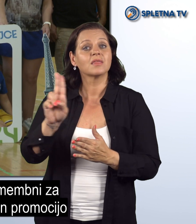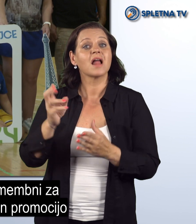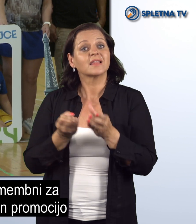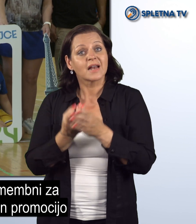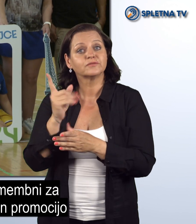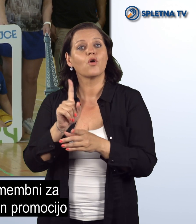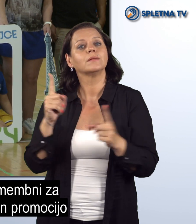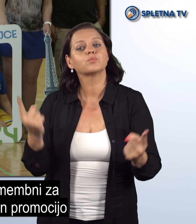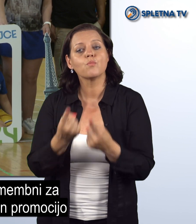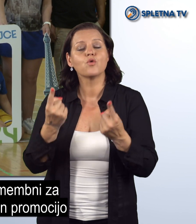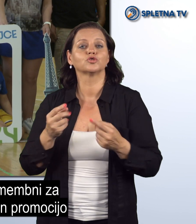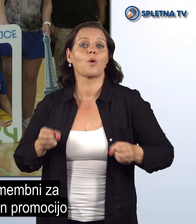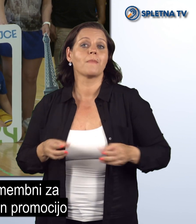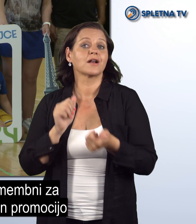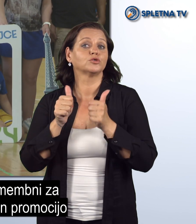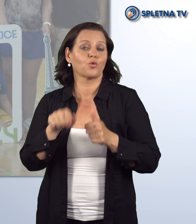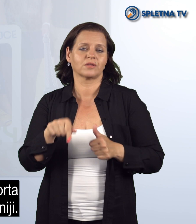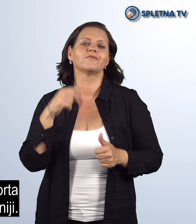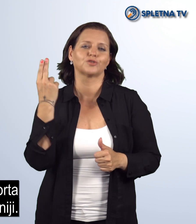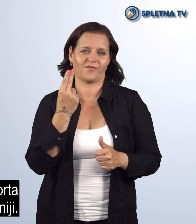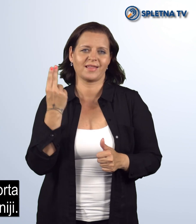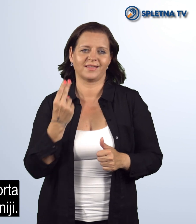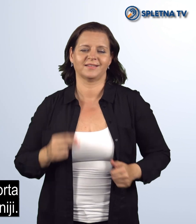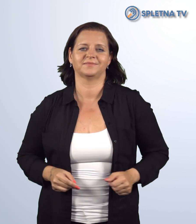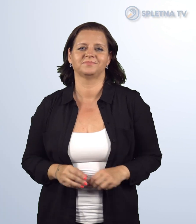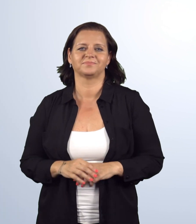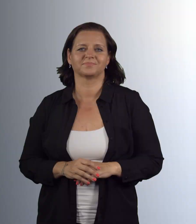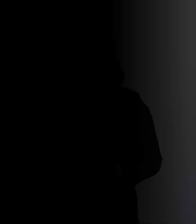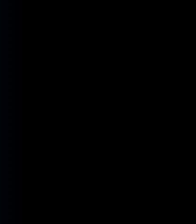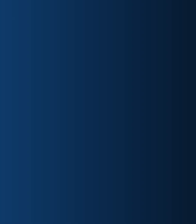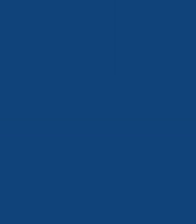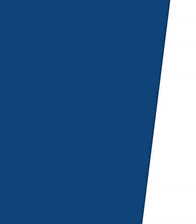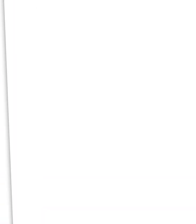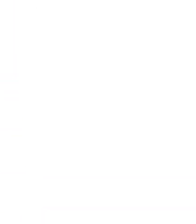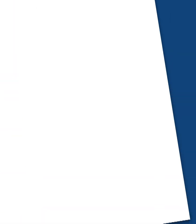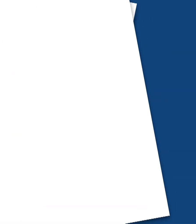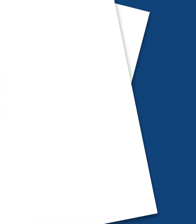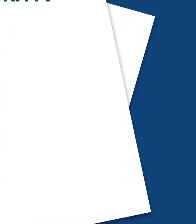pomembni za nadaljnji razvoj in promocijo parašporta v Sloveniji.